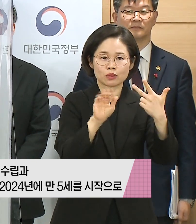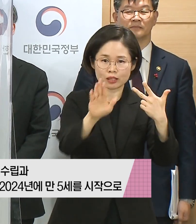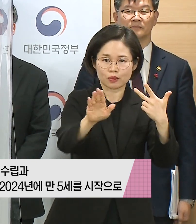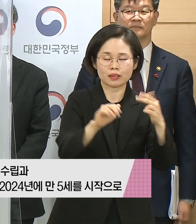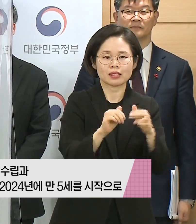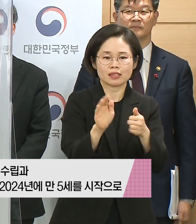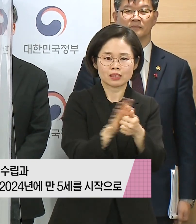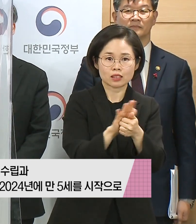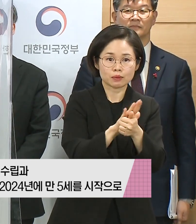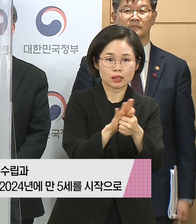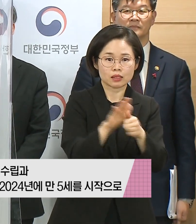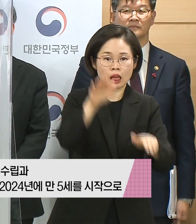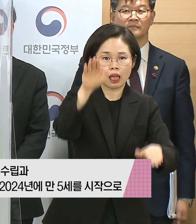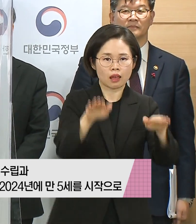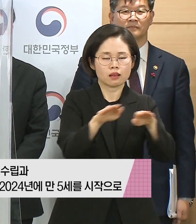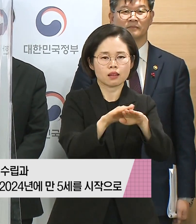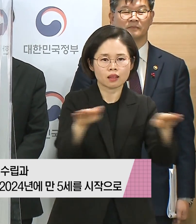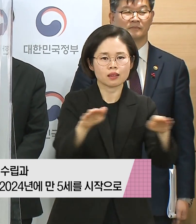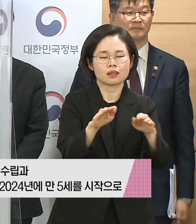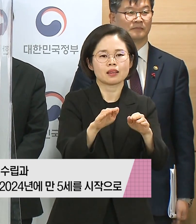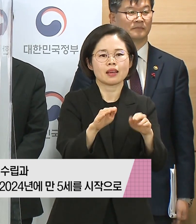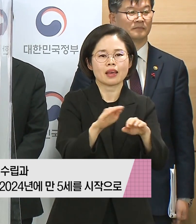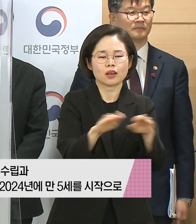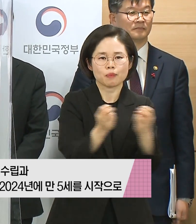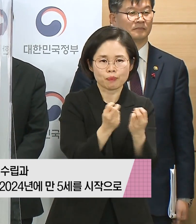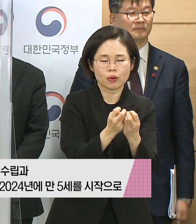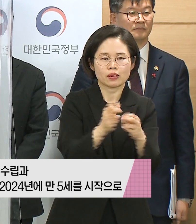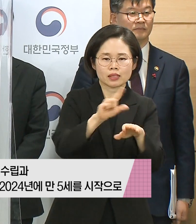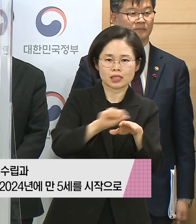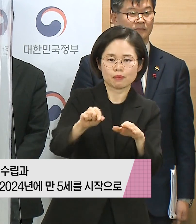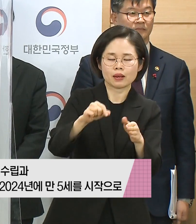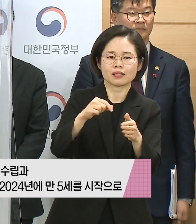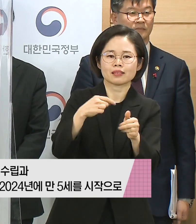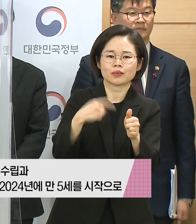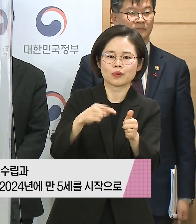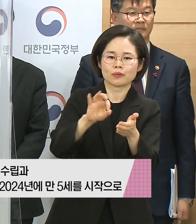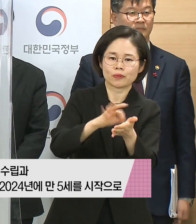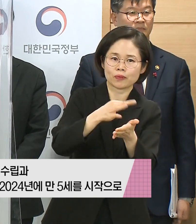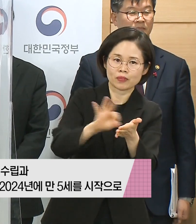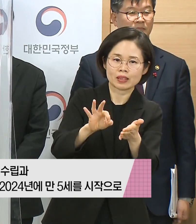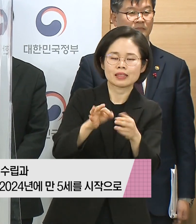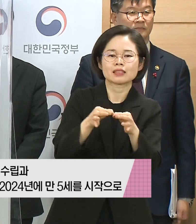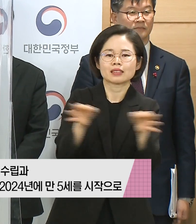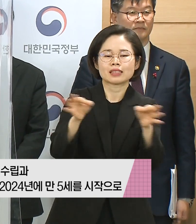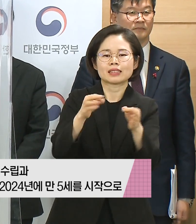격차 완화 방안 수립과 지방교육재정 교부금 시행령 개정을 통해